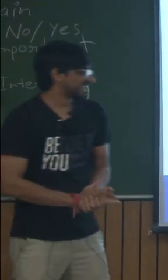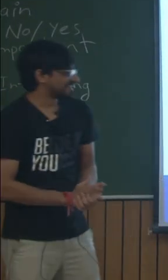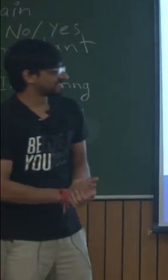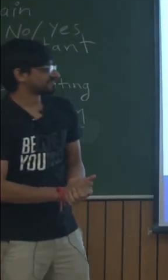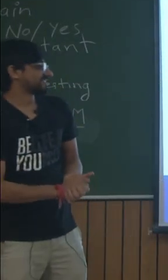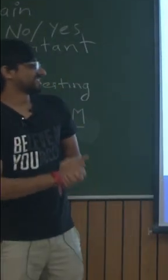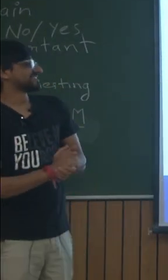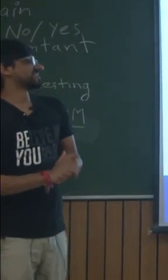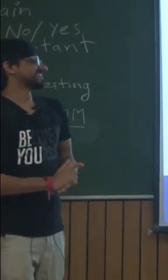आई वॉज एब्सेंट यस्टरडे